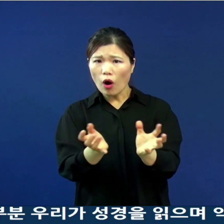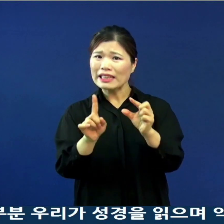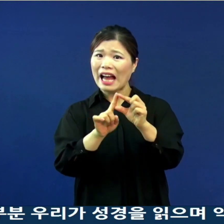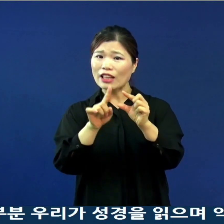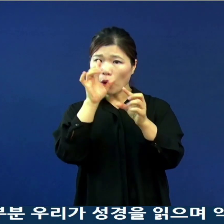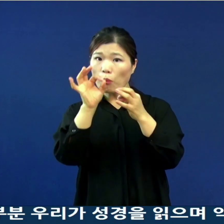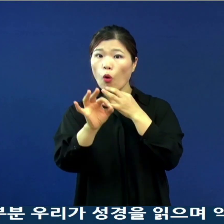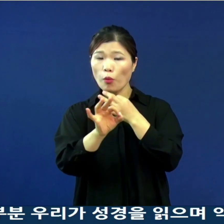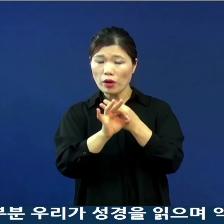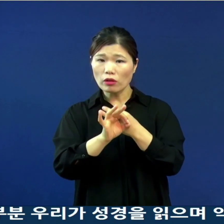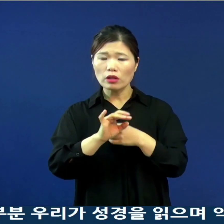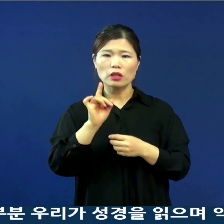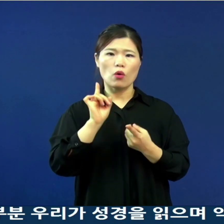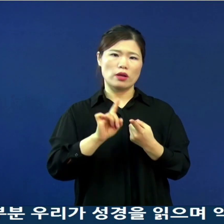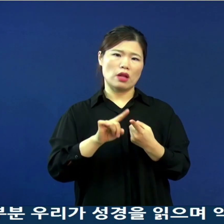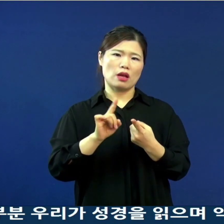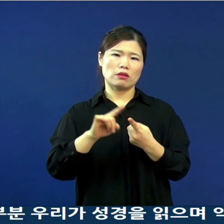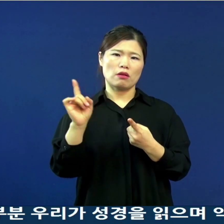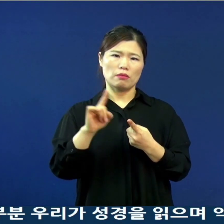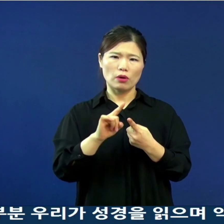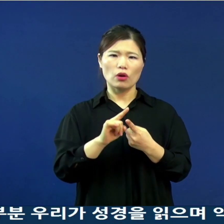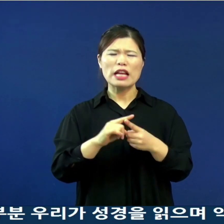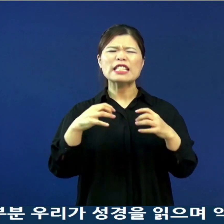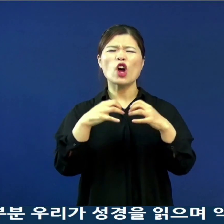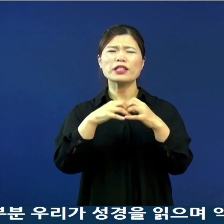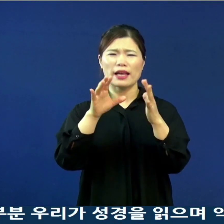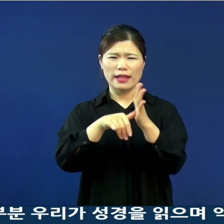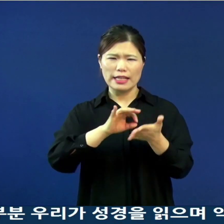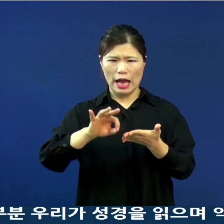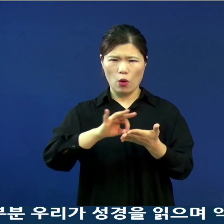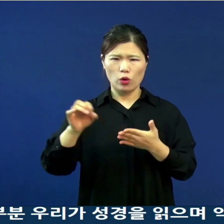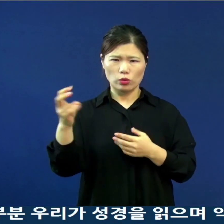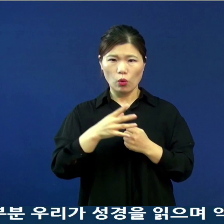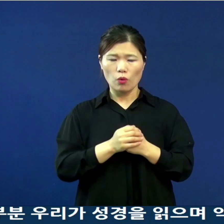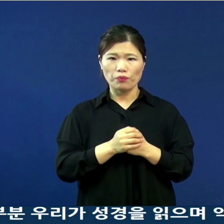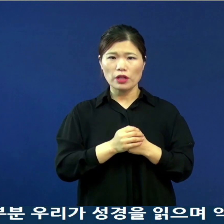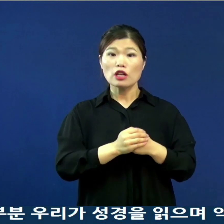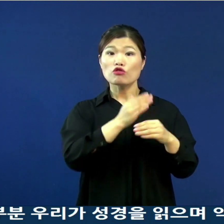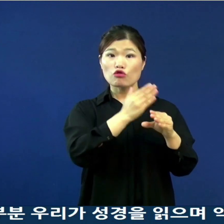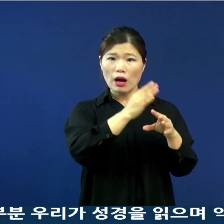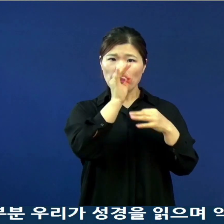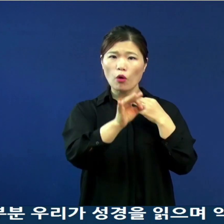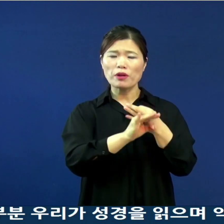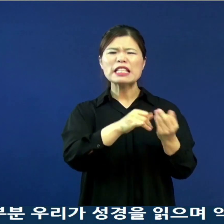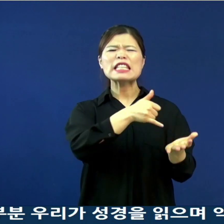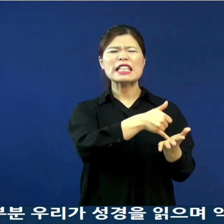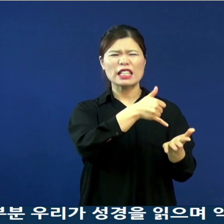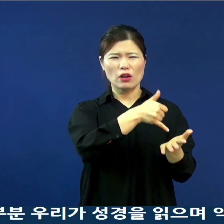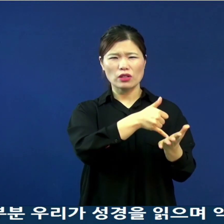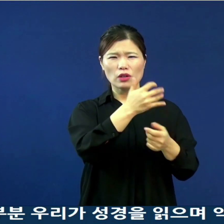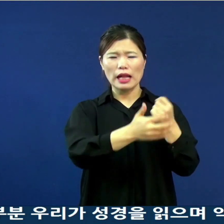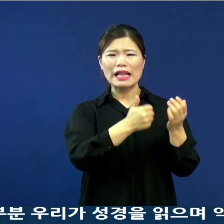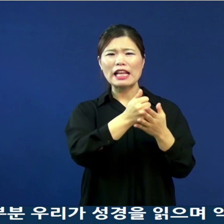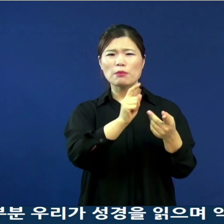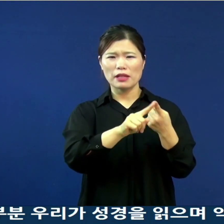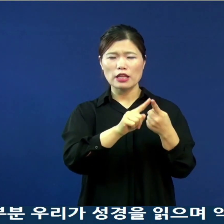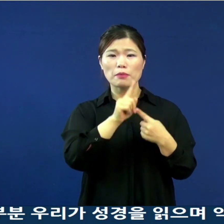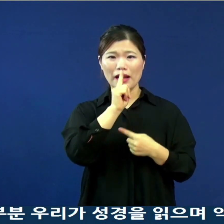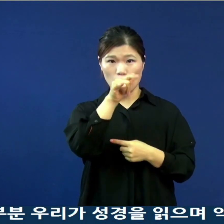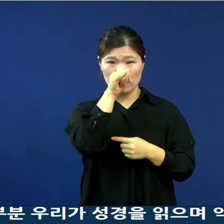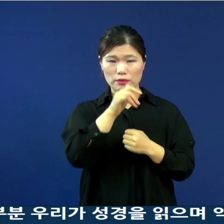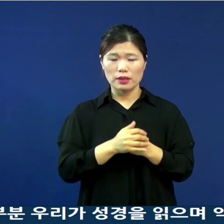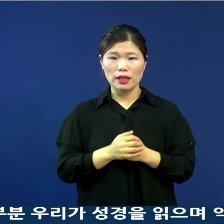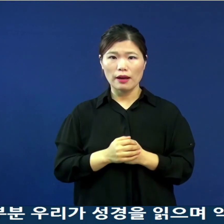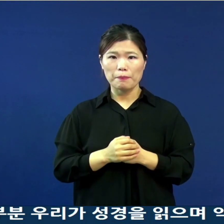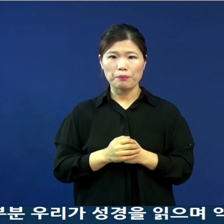단어들이고요. 중간에 나오는 건지시는 자, 나의 하나님, 이건 인격적인 표현인데 오늘 좀 붙들고